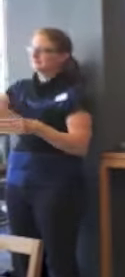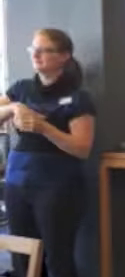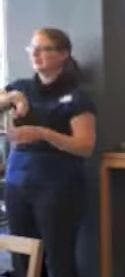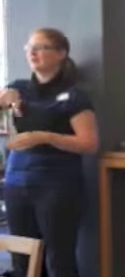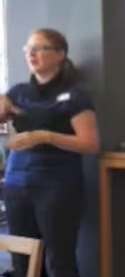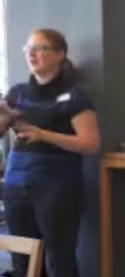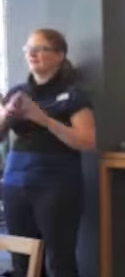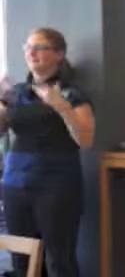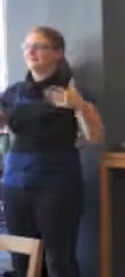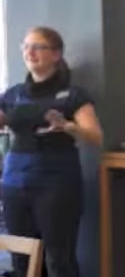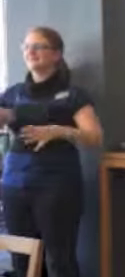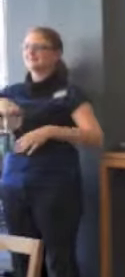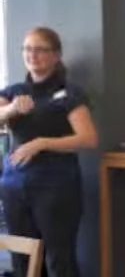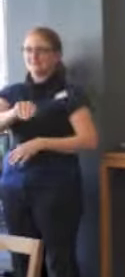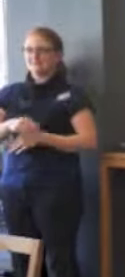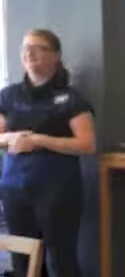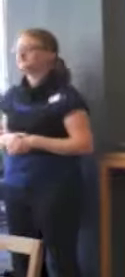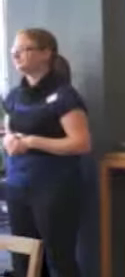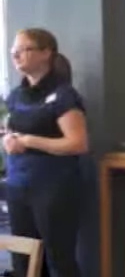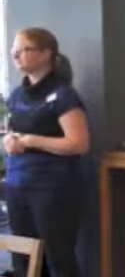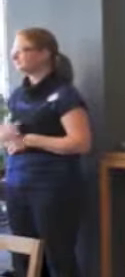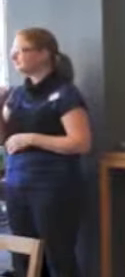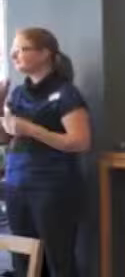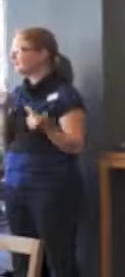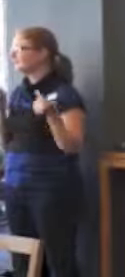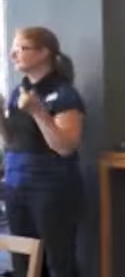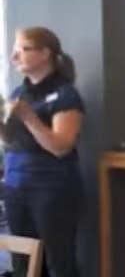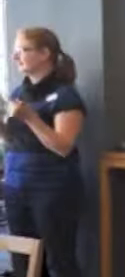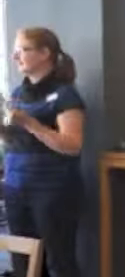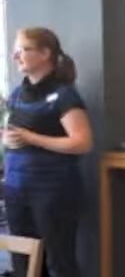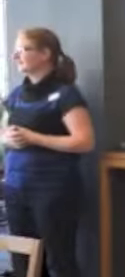tillväxtsatsningar. Tack så mycket.